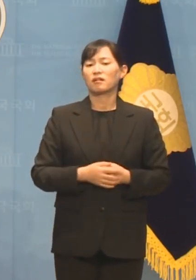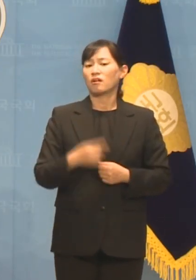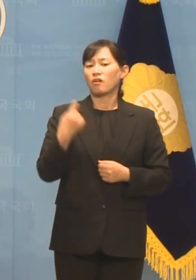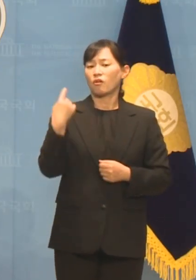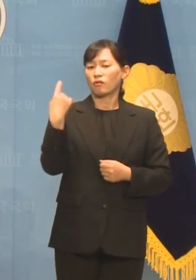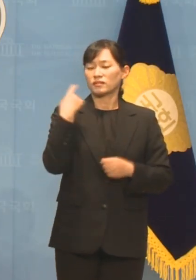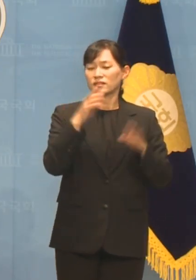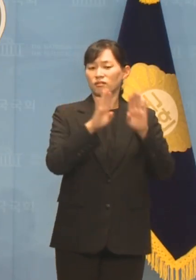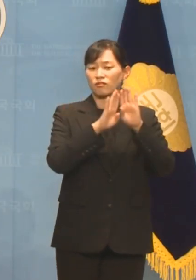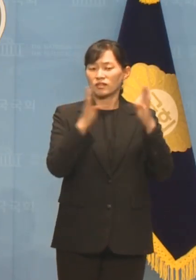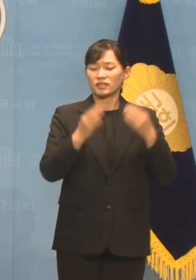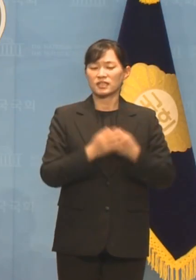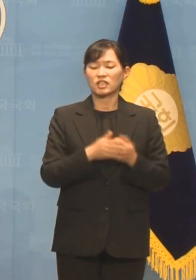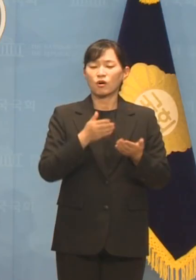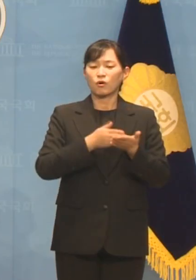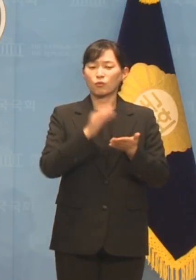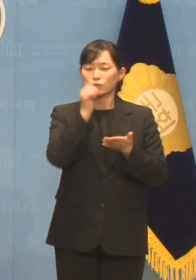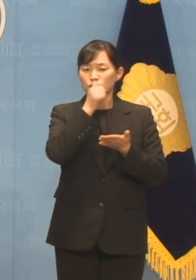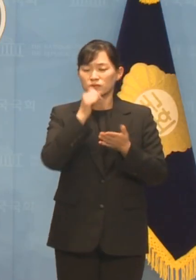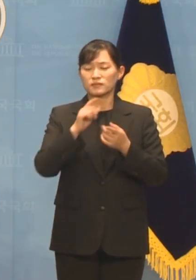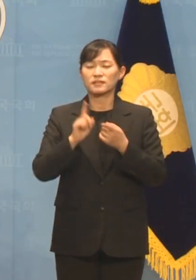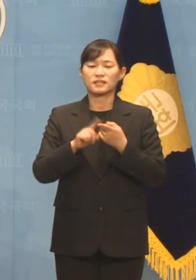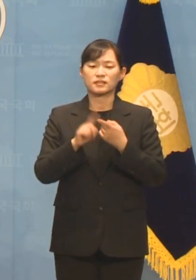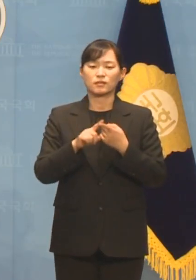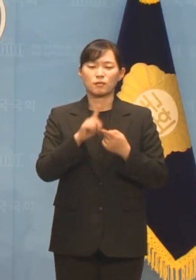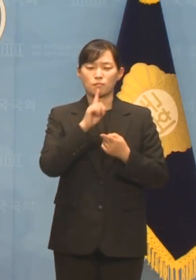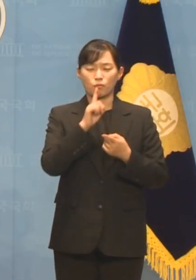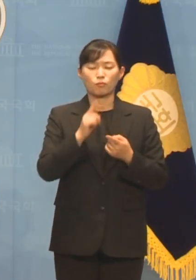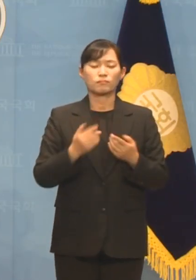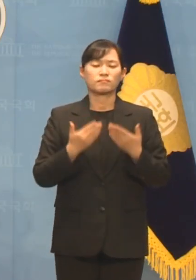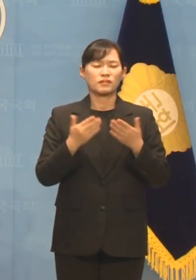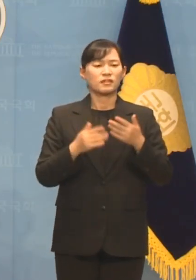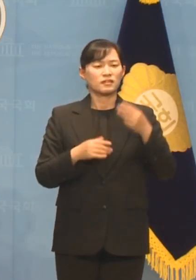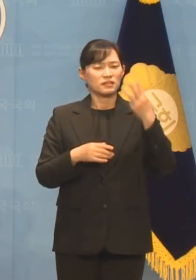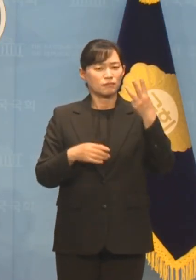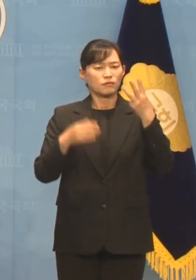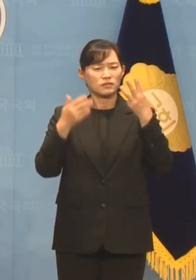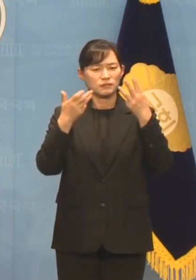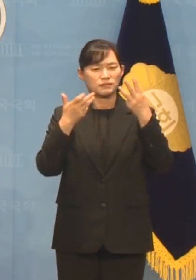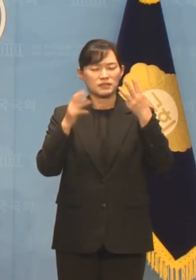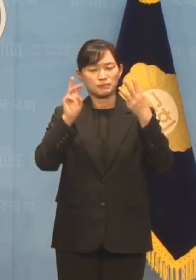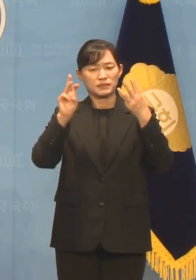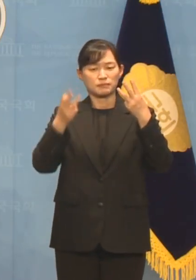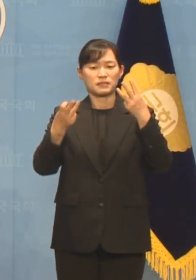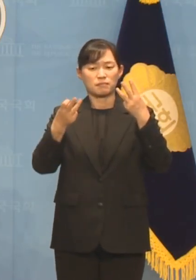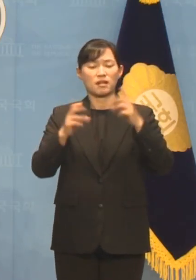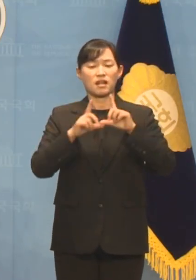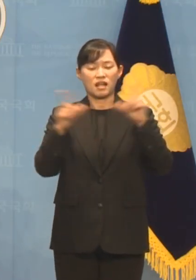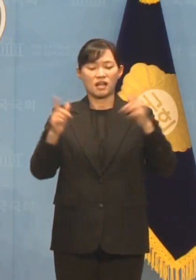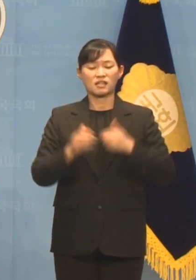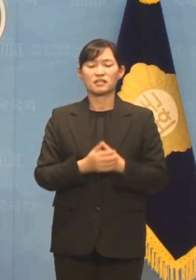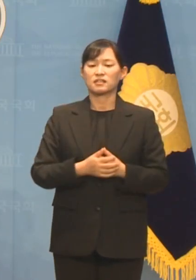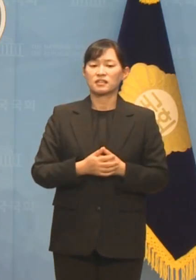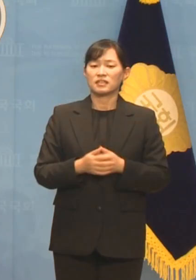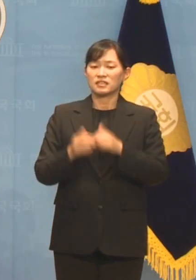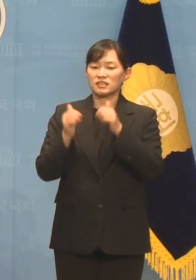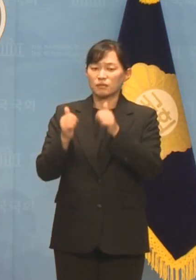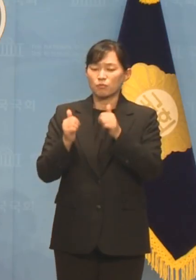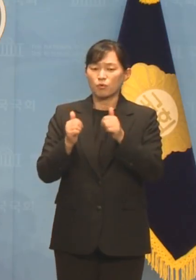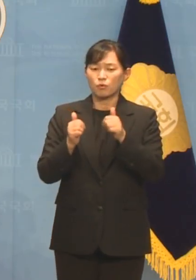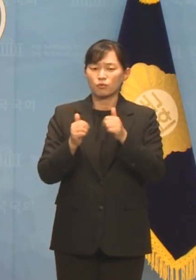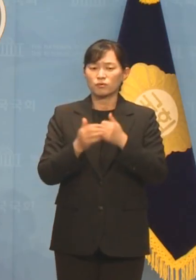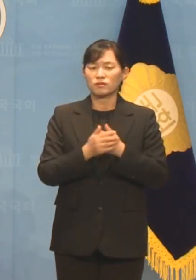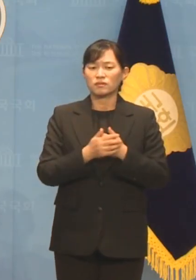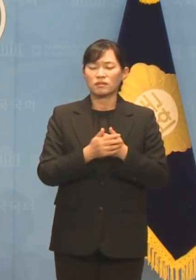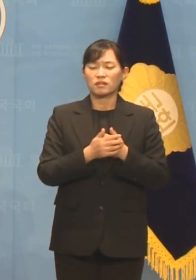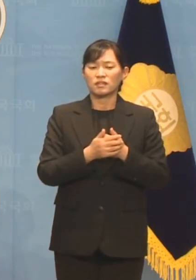어제 열린 언론중재위 심리 결과에 대해서 보고를 드리겠습니다. 먼저 3월 13일 자유일보 재판도 찢으려고 이재명 항소심